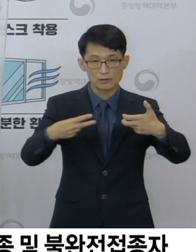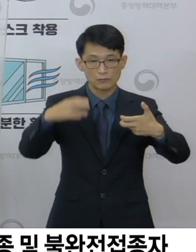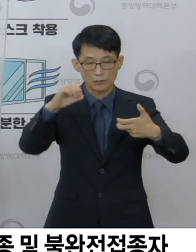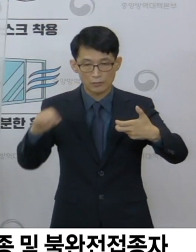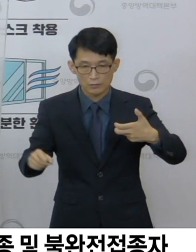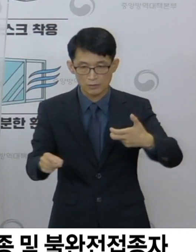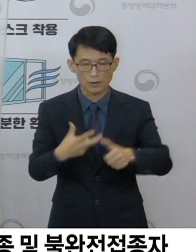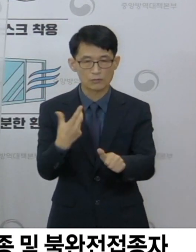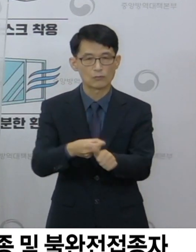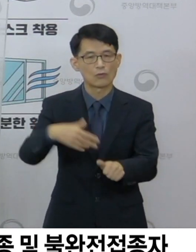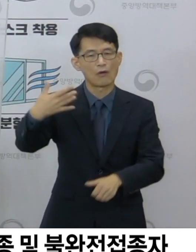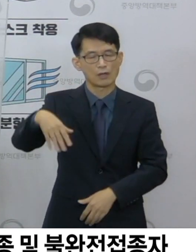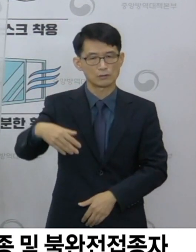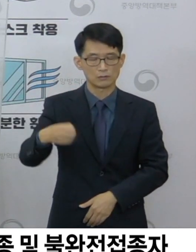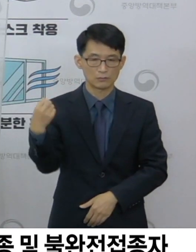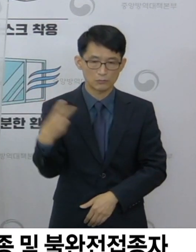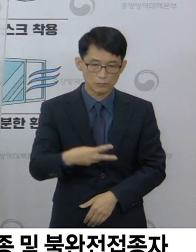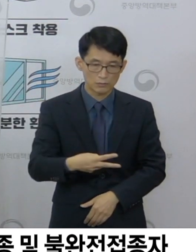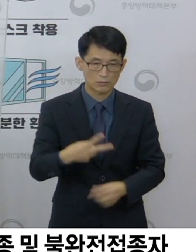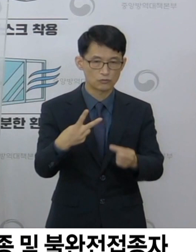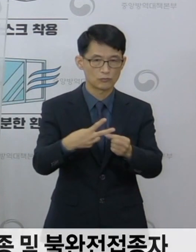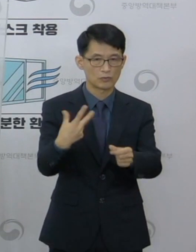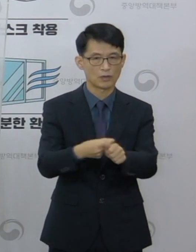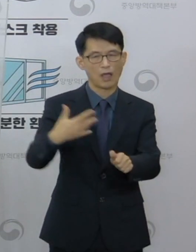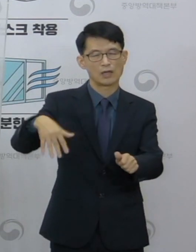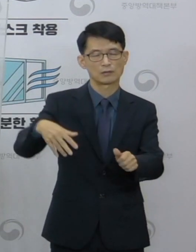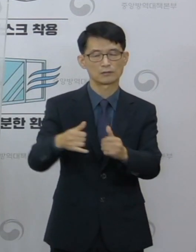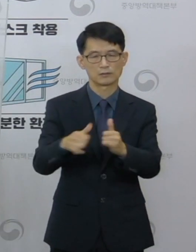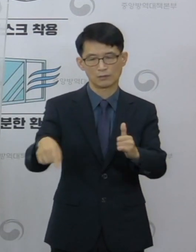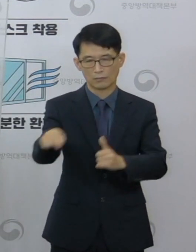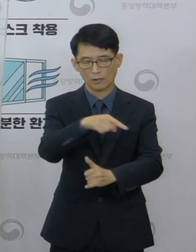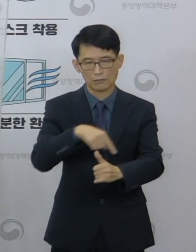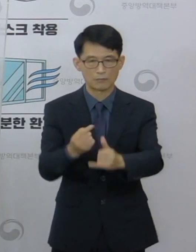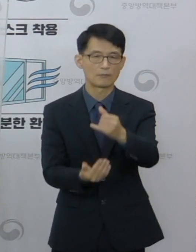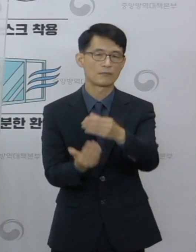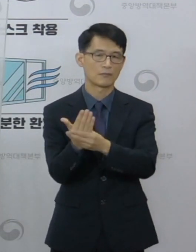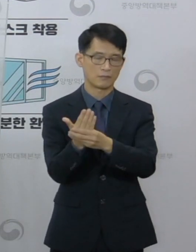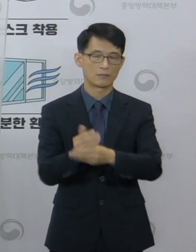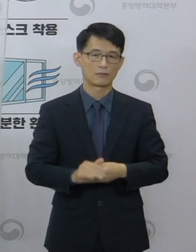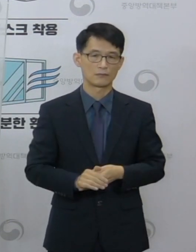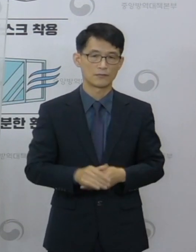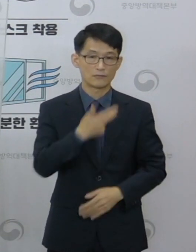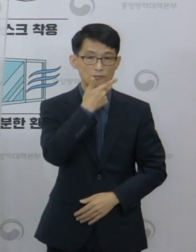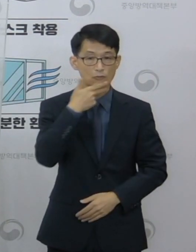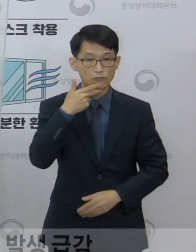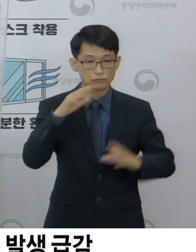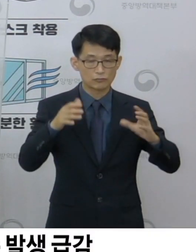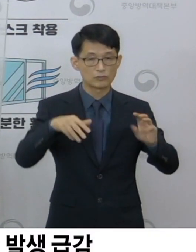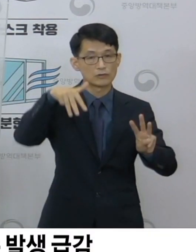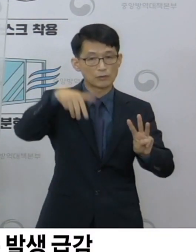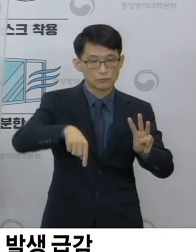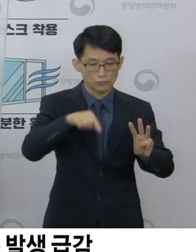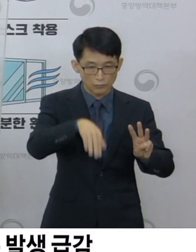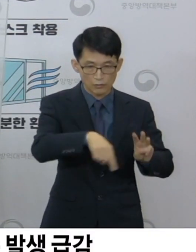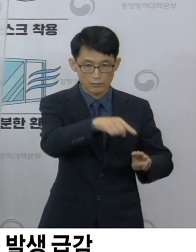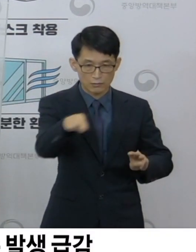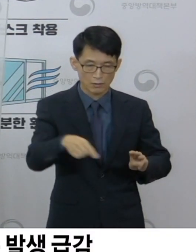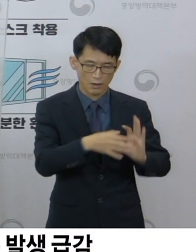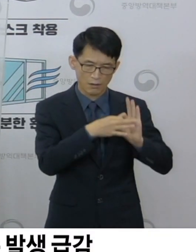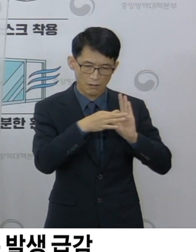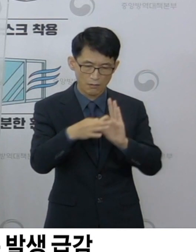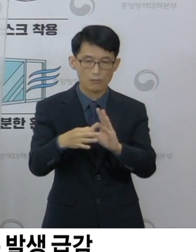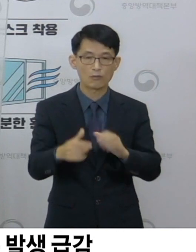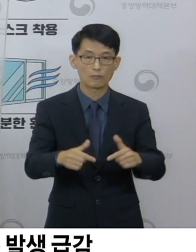미 섭 종자 및 불안정 접종 자였습니다 영국은 3주 연속 주간 발생이 증가했지만